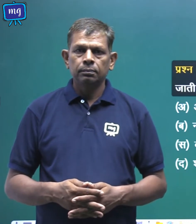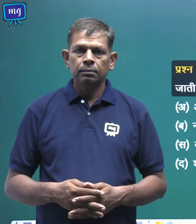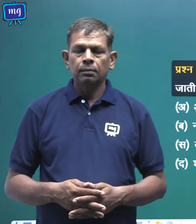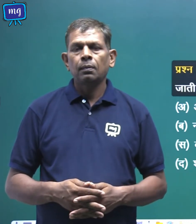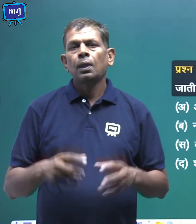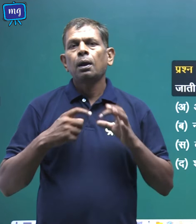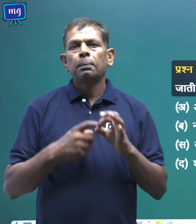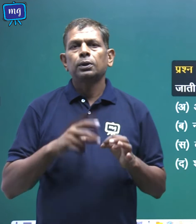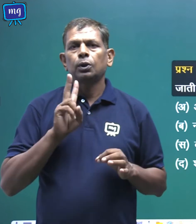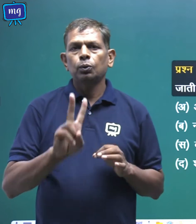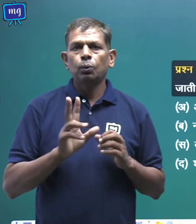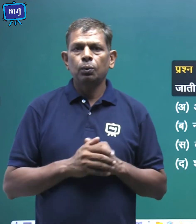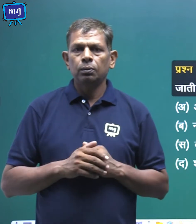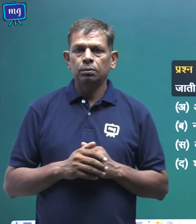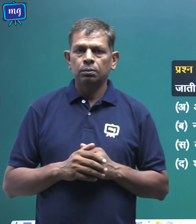प्रश्न 2,